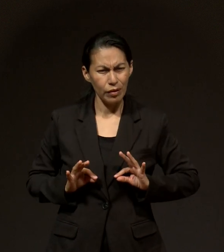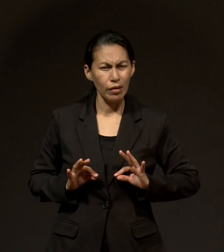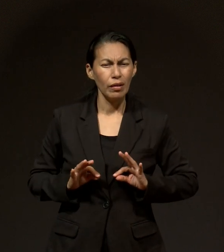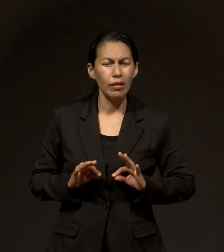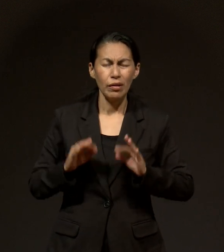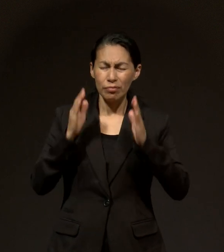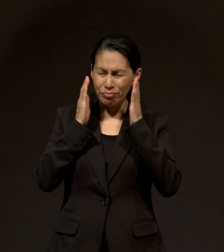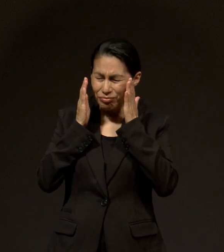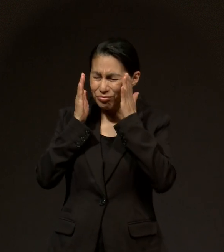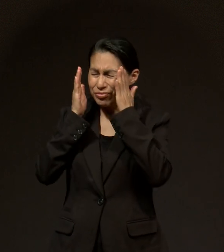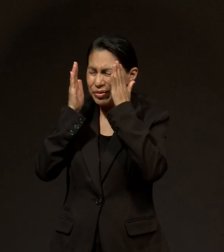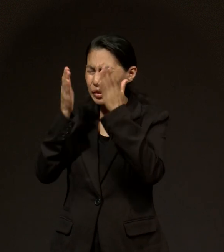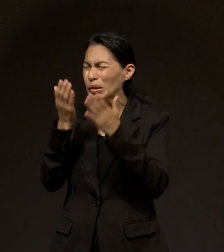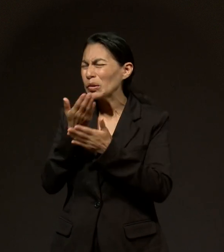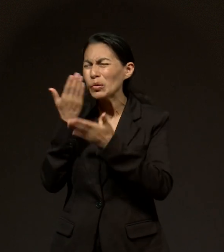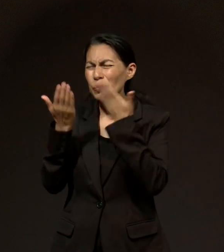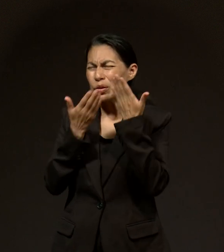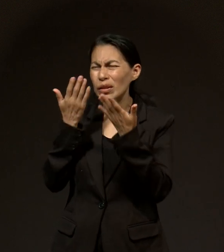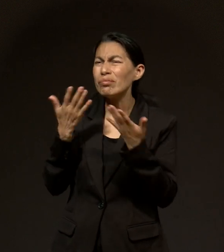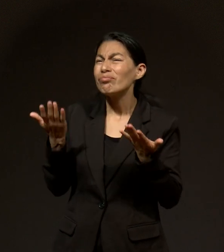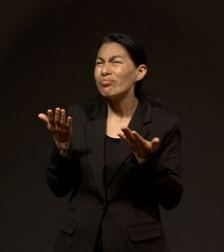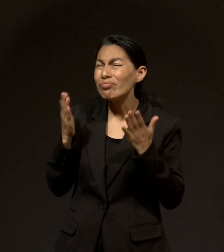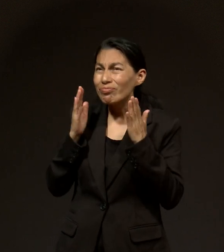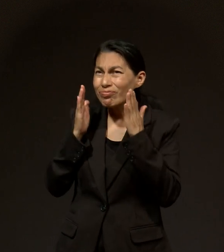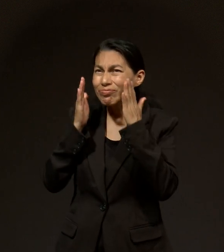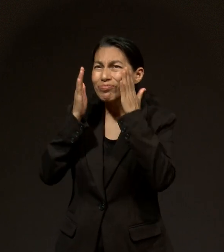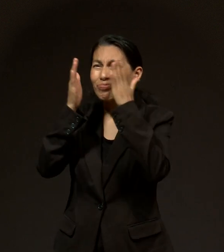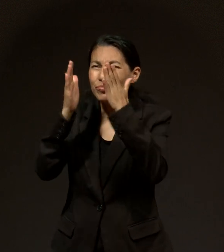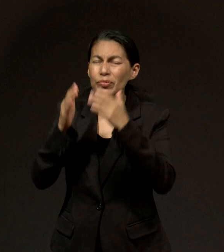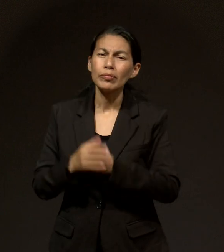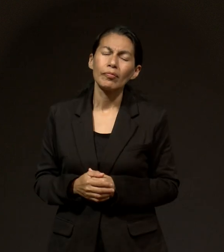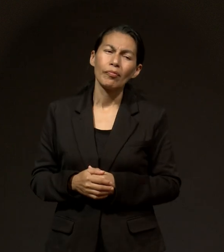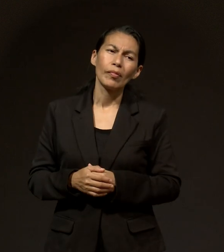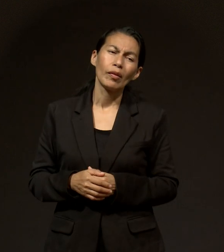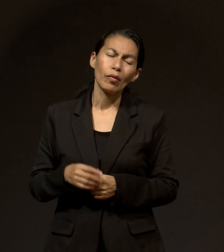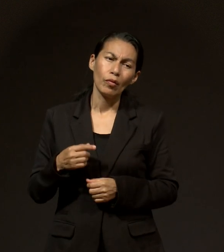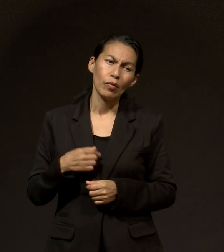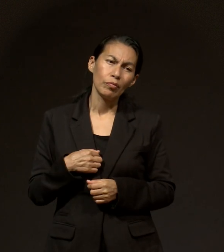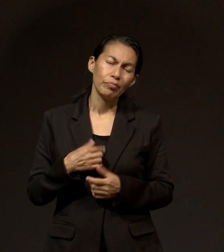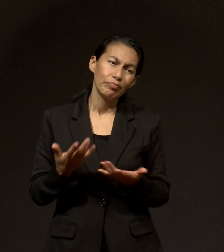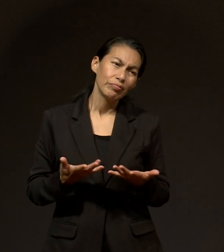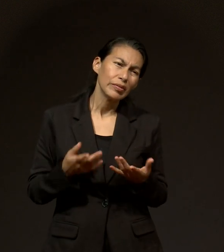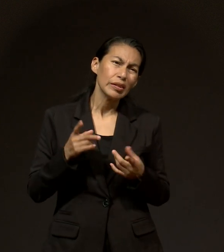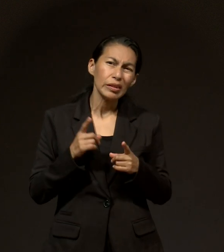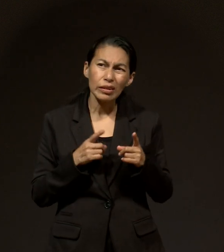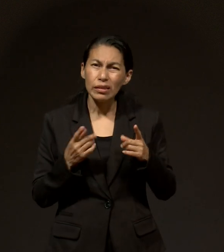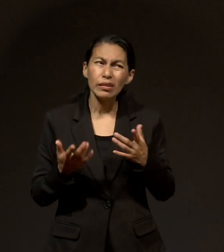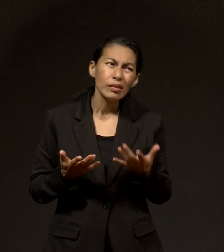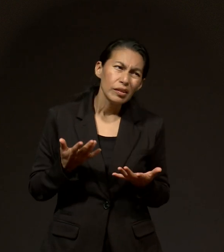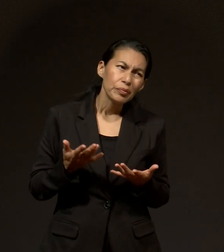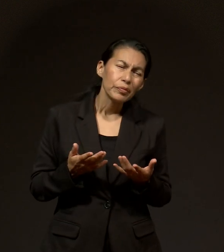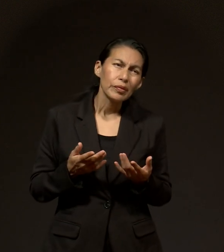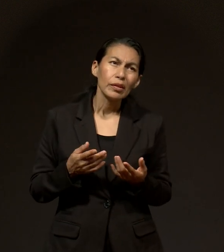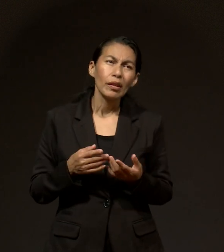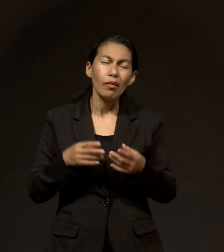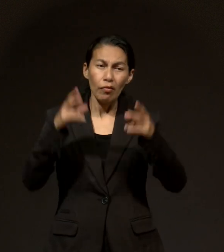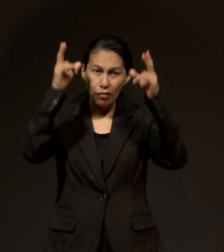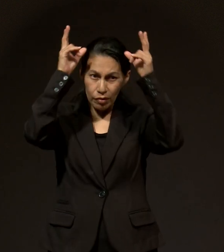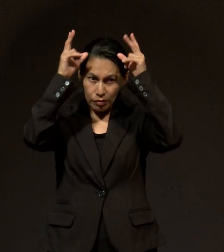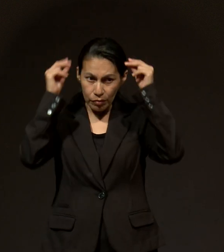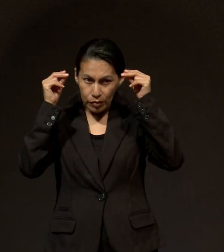vez concentrarme a lo que voy a estudiar. Y ya fue como de que, no, sí, sí voy a estudiar a enfermería.